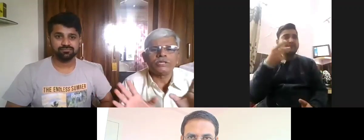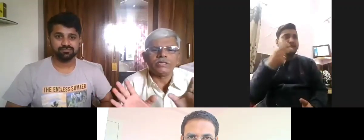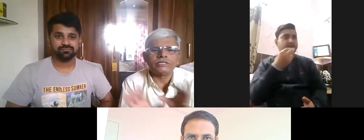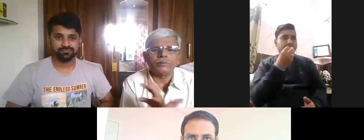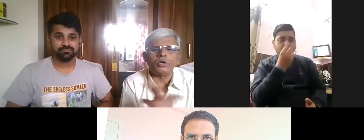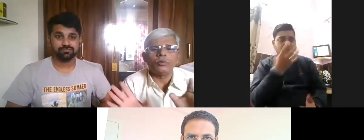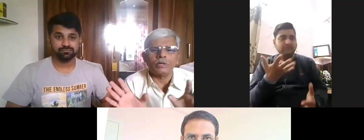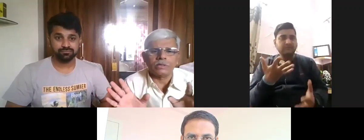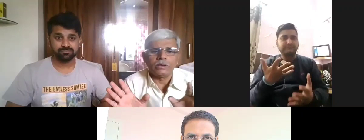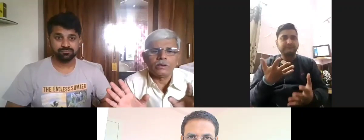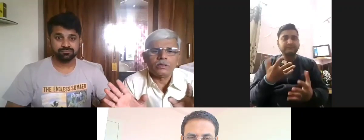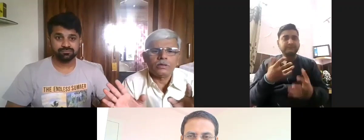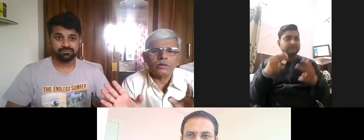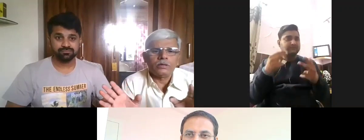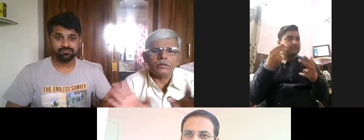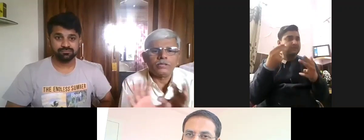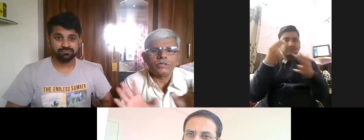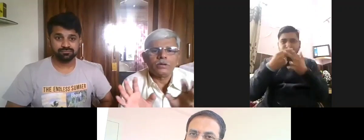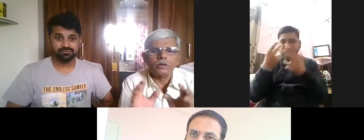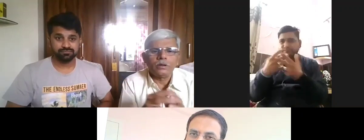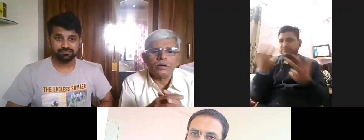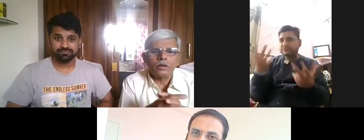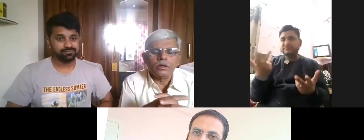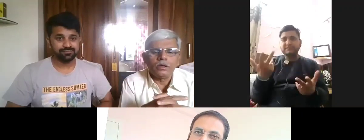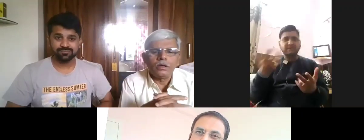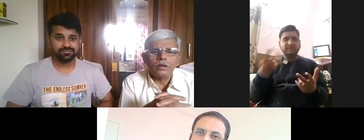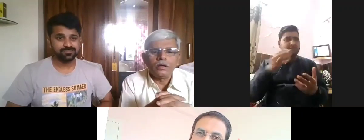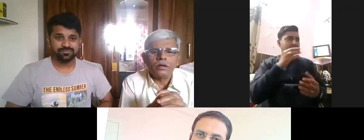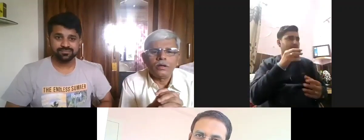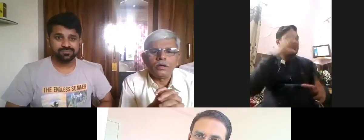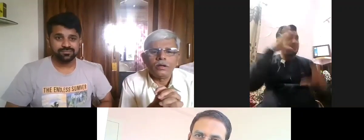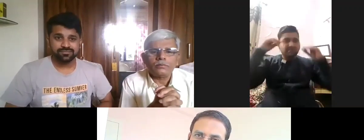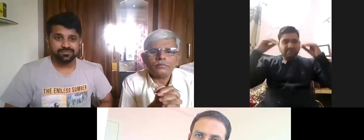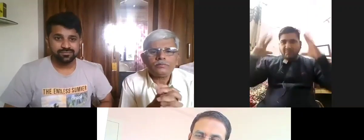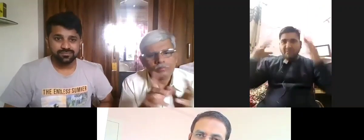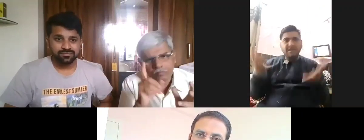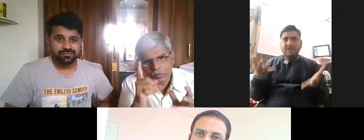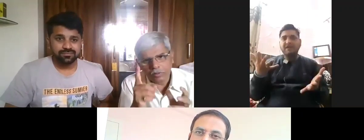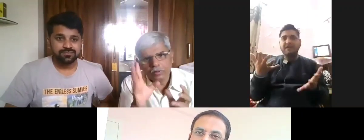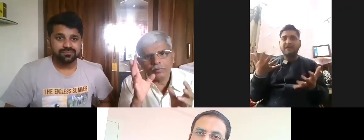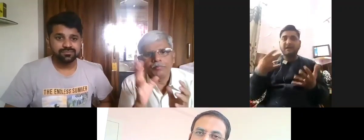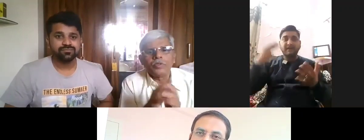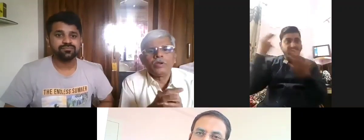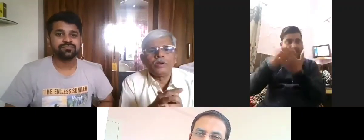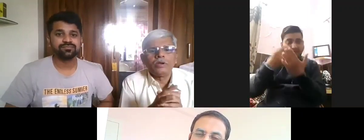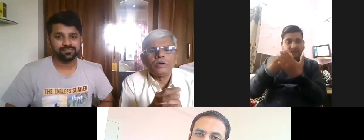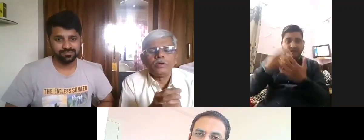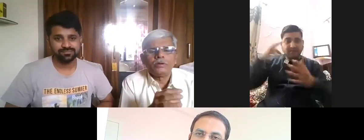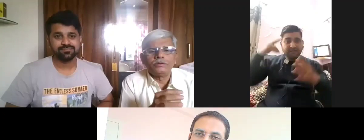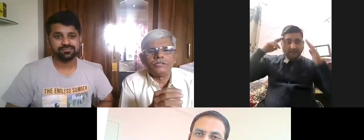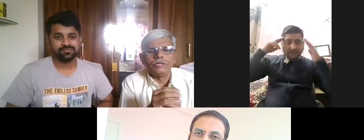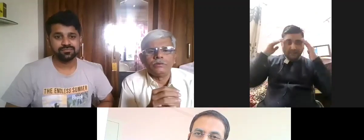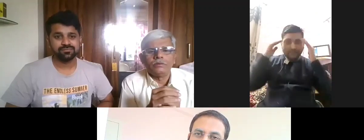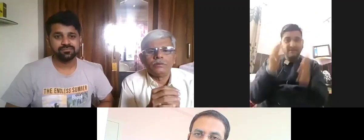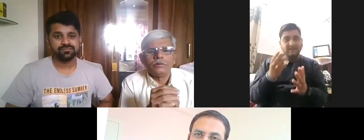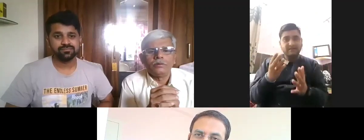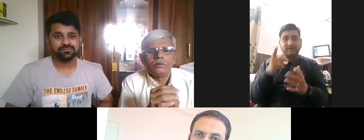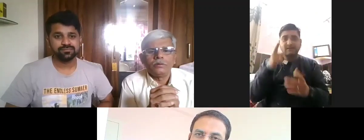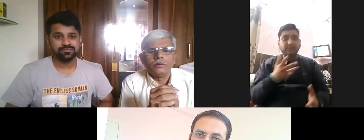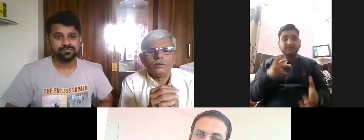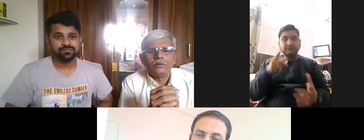है, कुछ नहीं, ये सब देखो मत। आपका हुनर, आपका जज्बा वो बात करेगा,